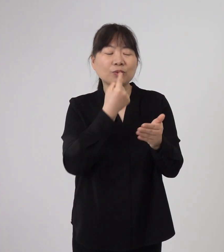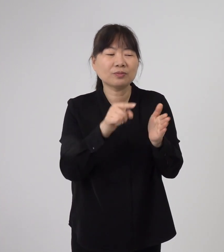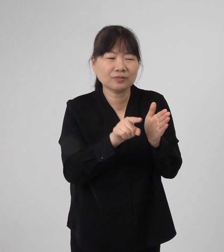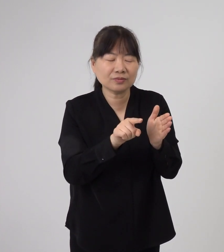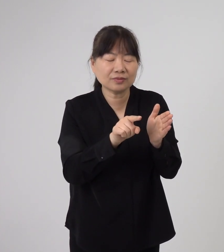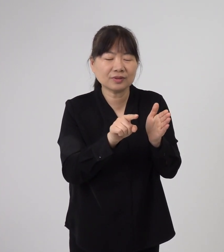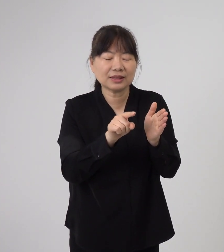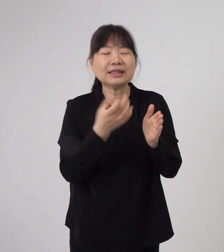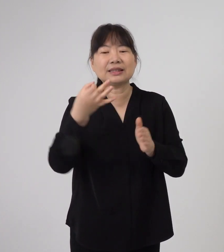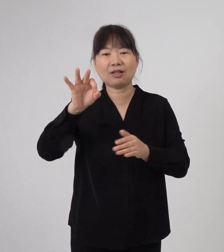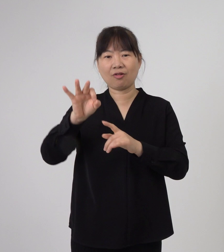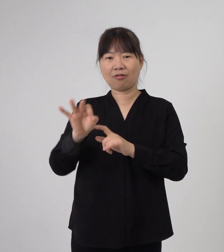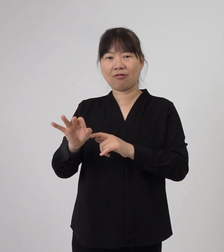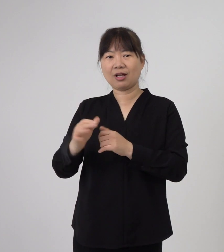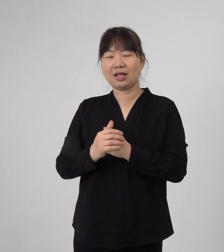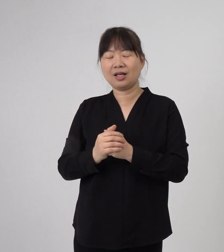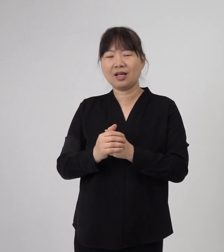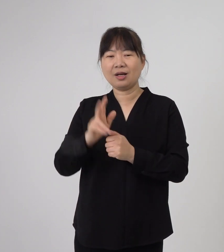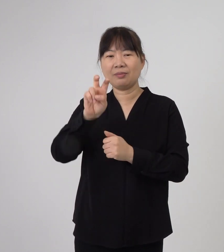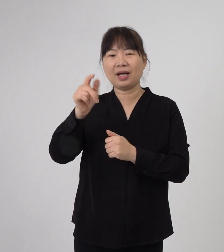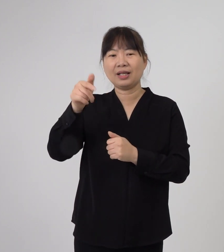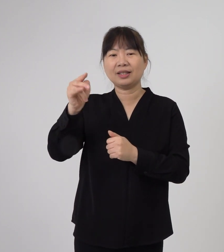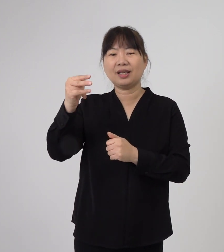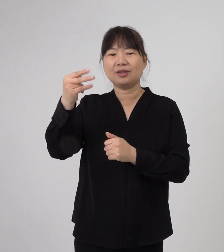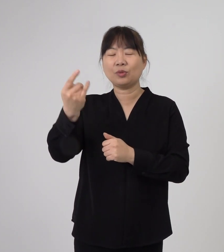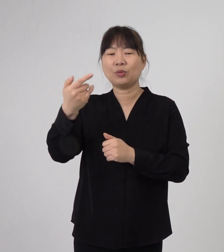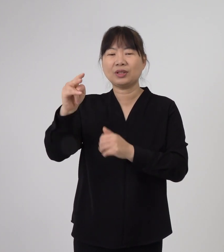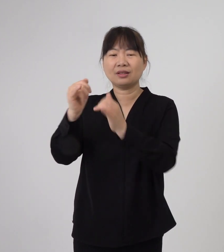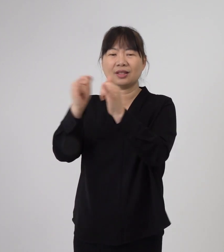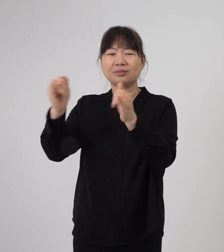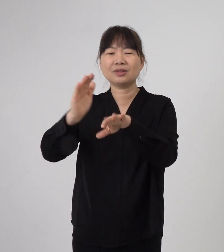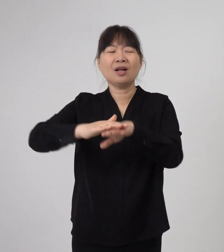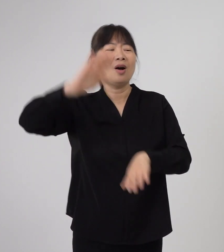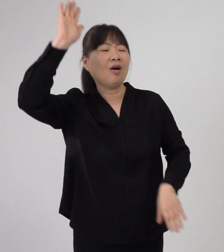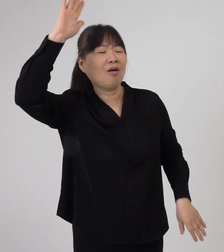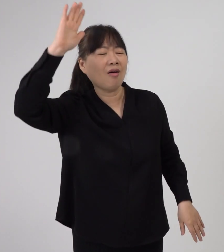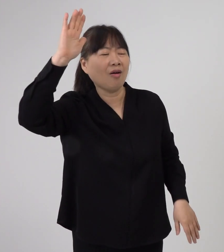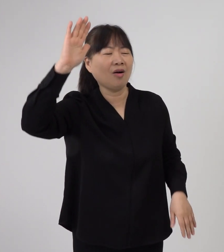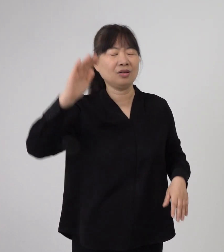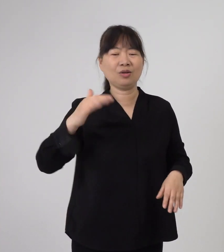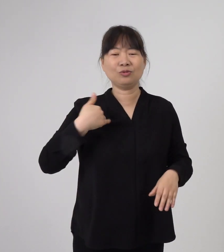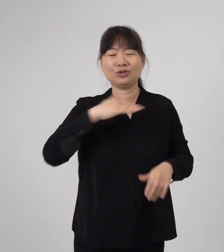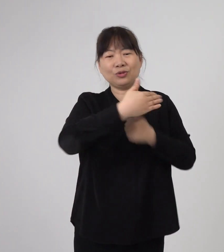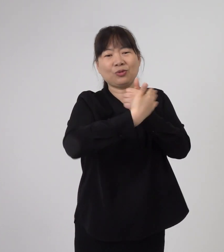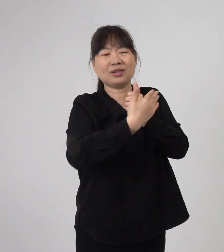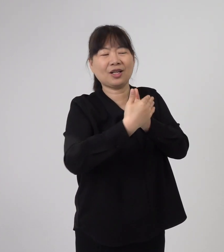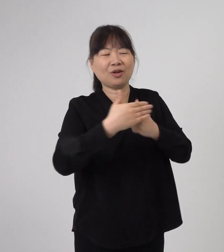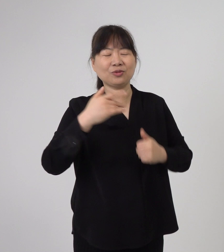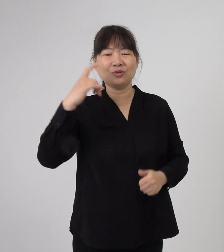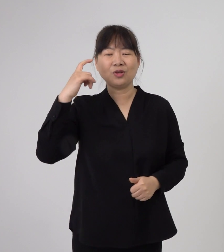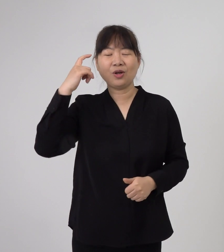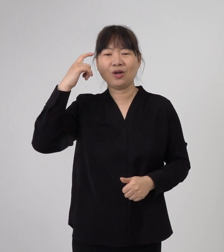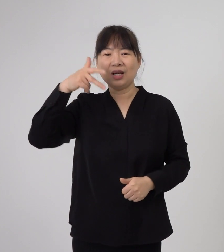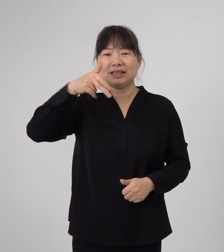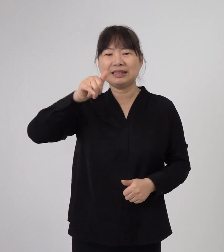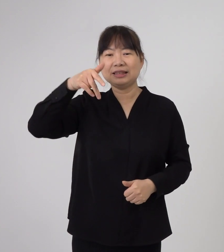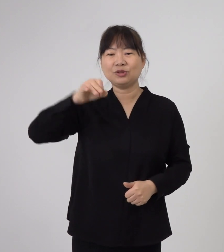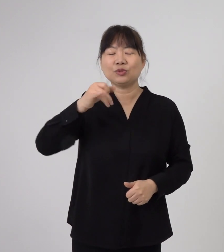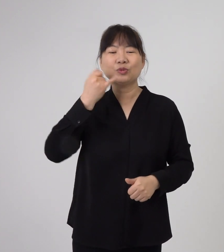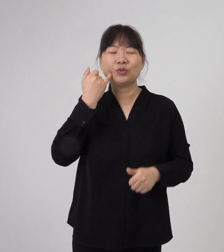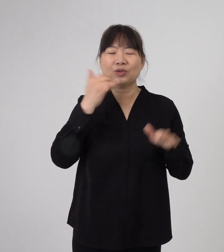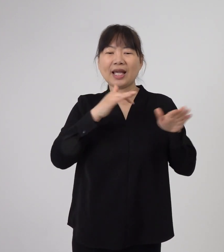절규하듯 손짓을 하며 건너와 우리를 도우라. 건너와. 그 지중해를 건너가야 되거든요. 그 다음 절